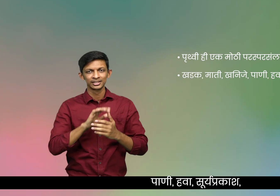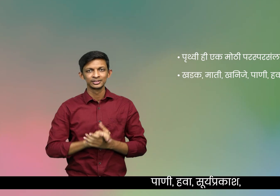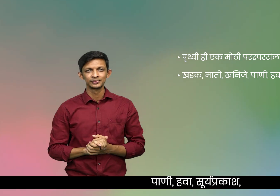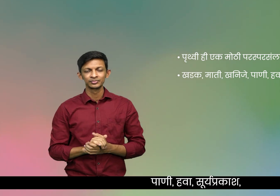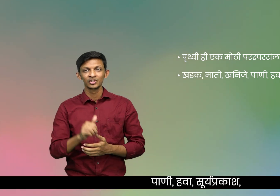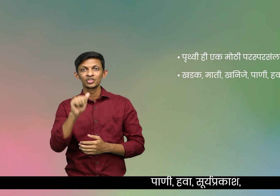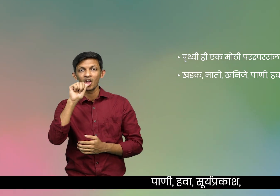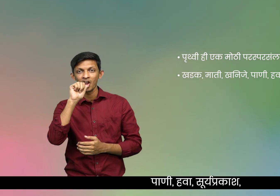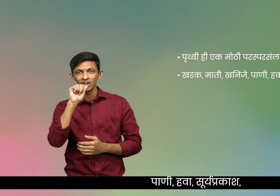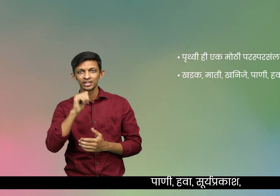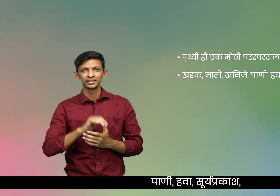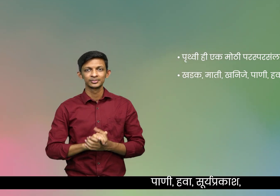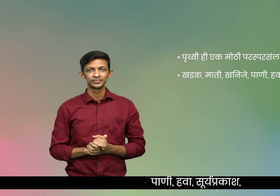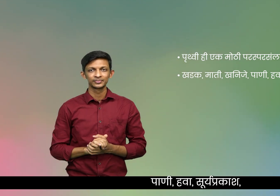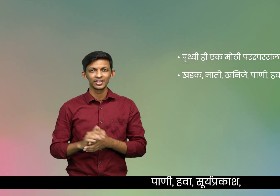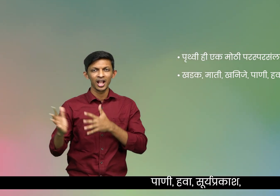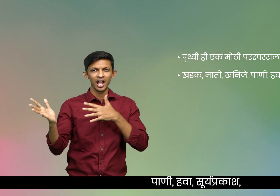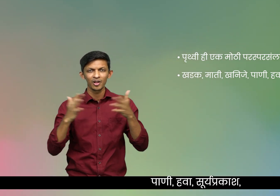पाणी, हवा, सूर्यप्रकाश,